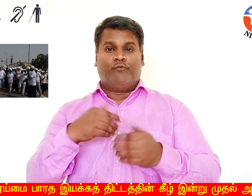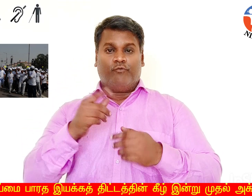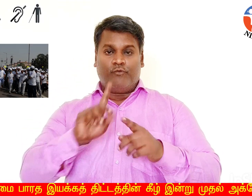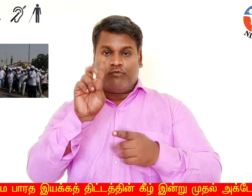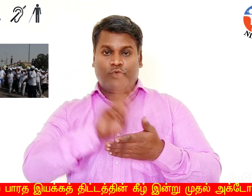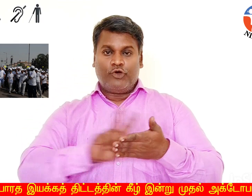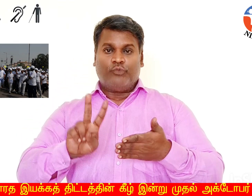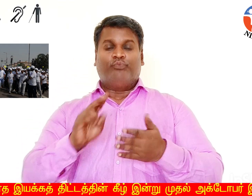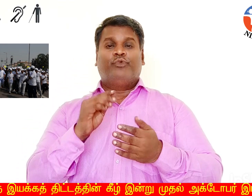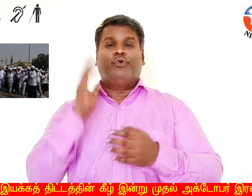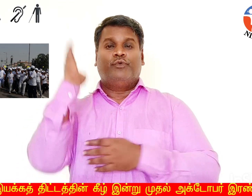செய்துள்ளன.